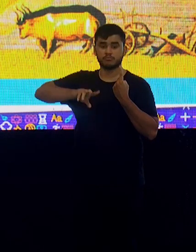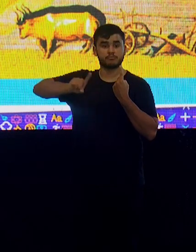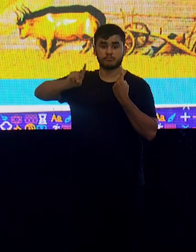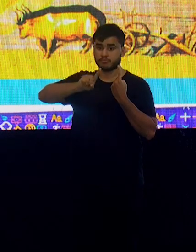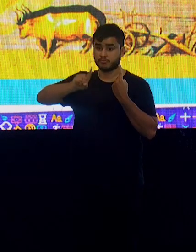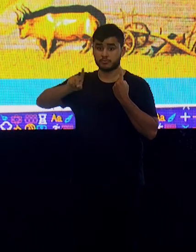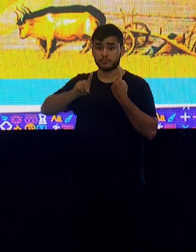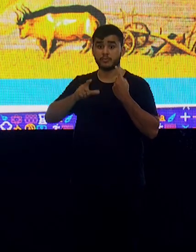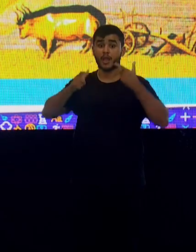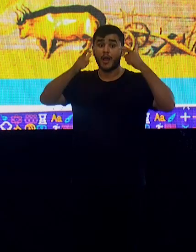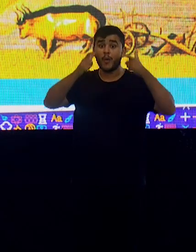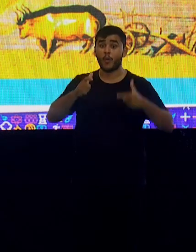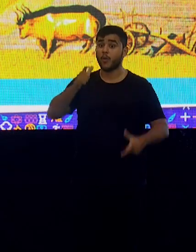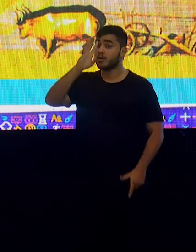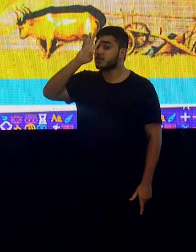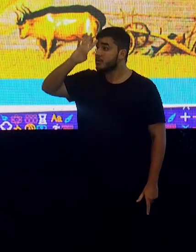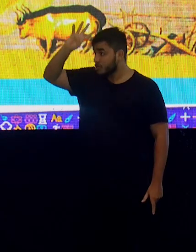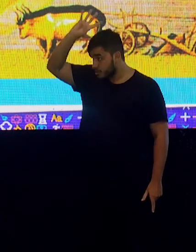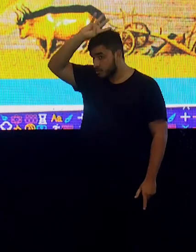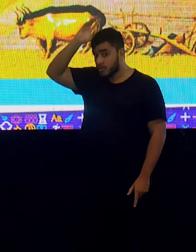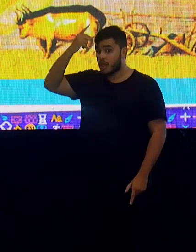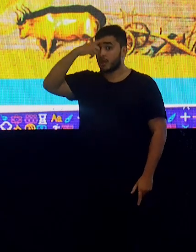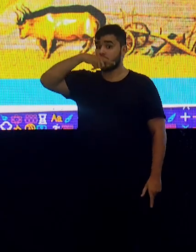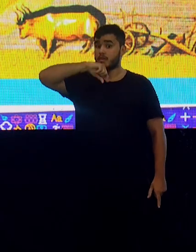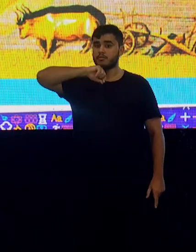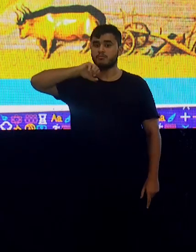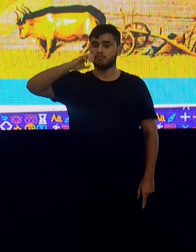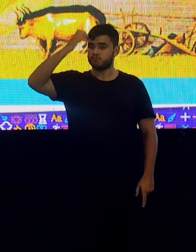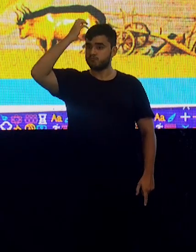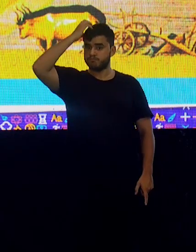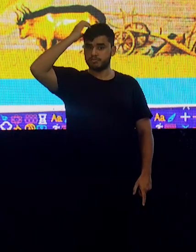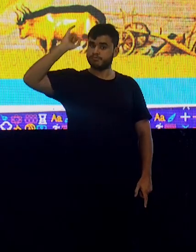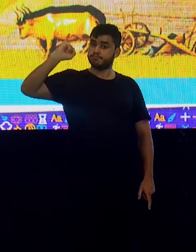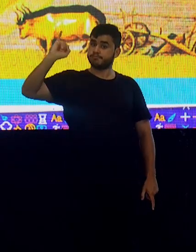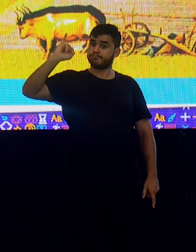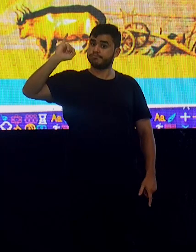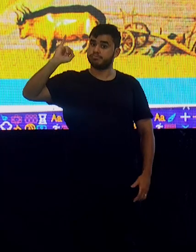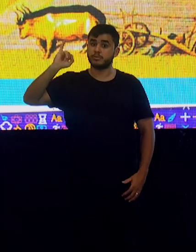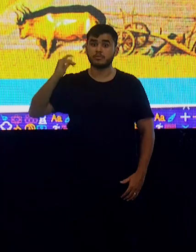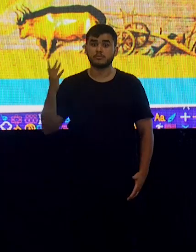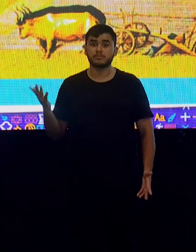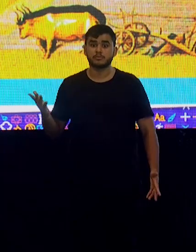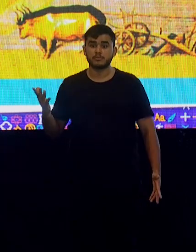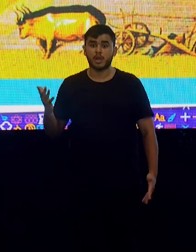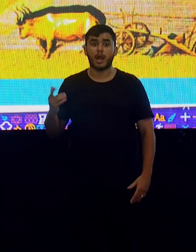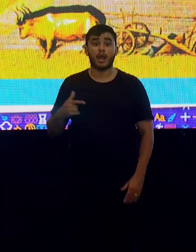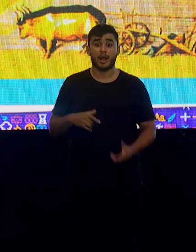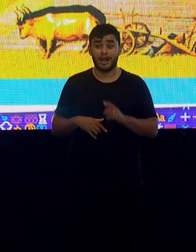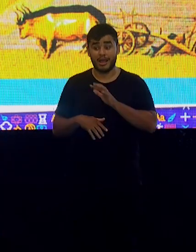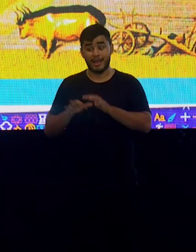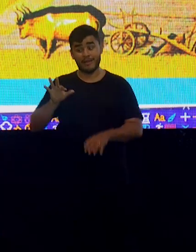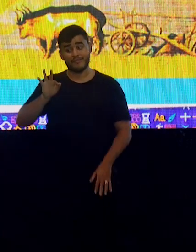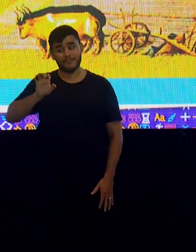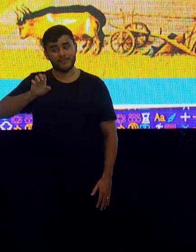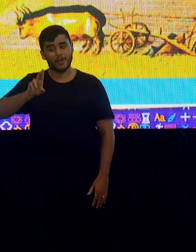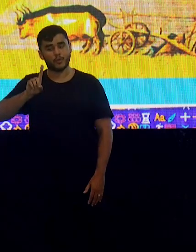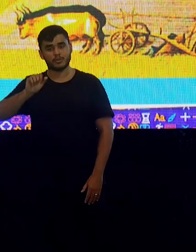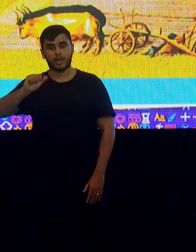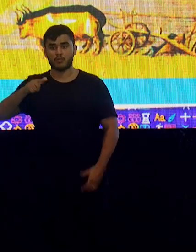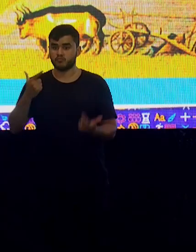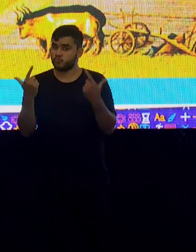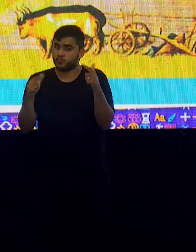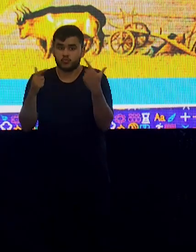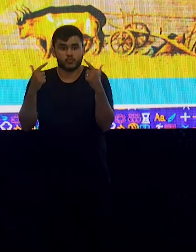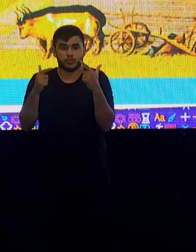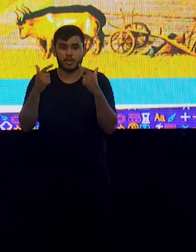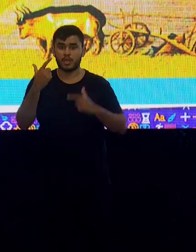o poder estava centralizado na mão do imperador. No feudalismo, não existe poder